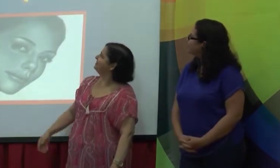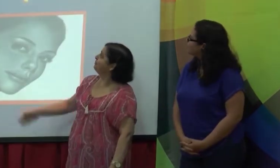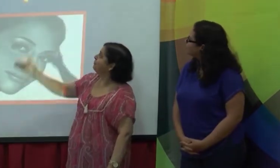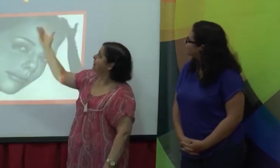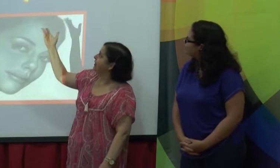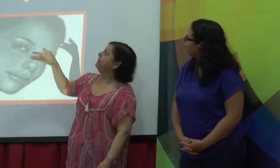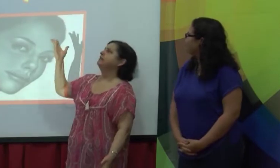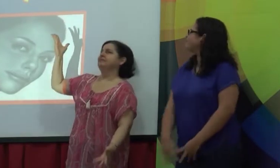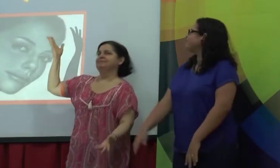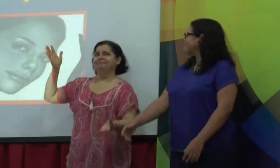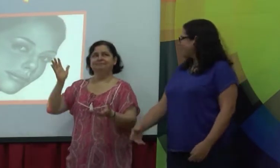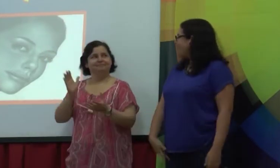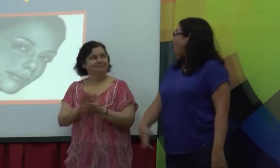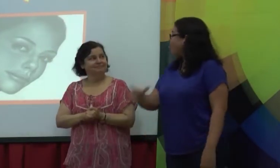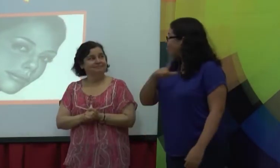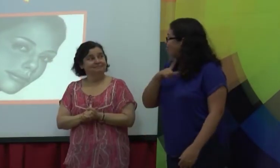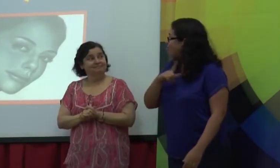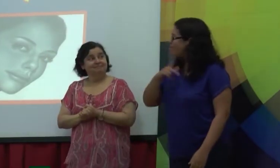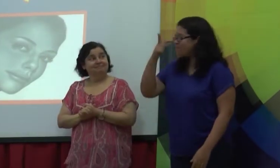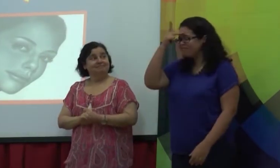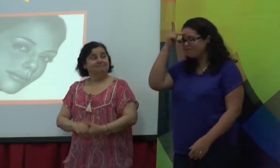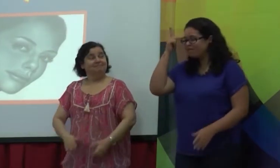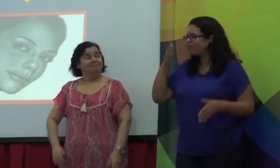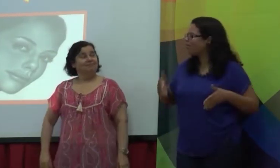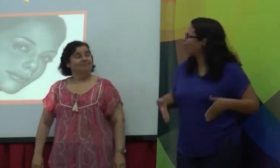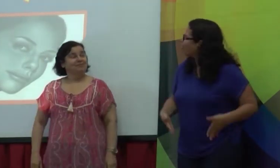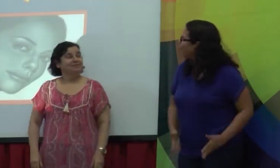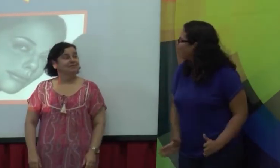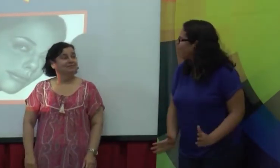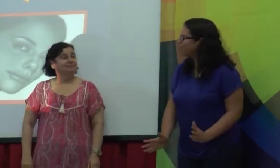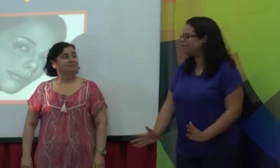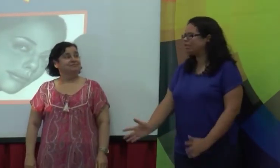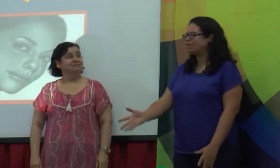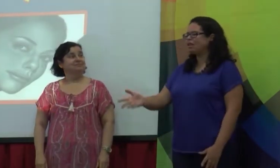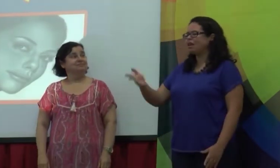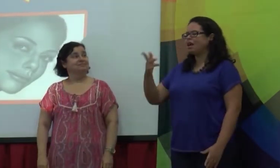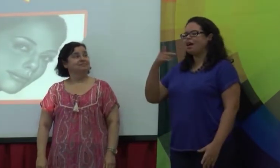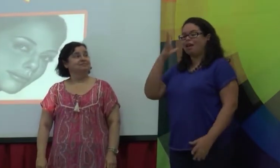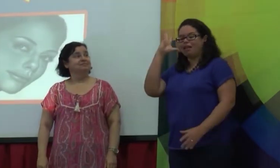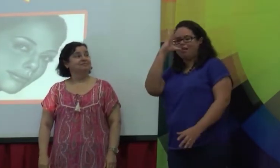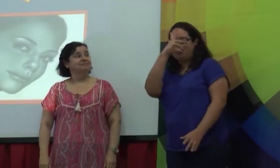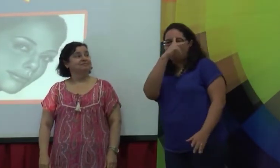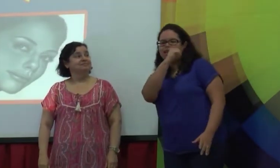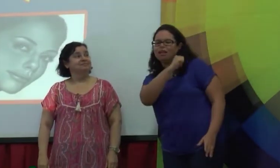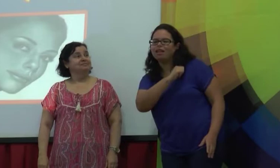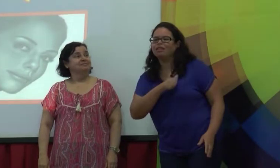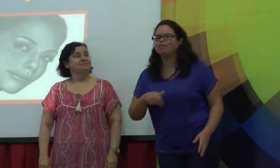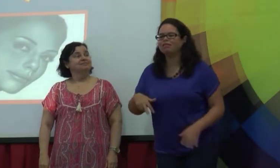ver por quê. Olha bem aqui. Nós temos pessoas que nascem